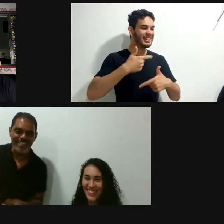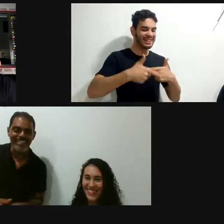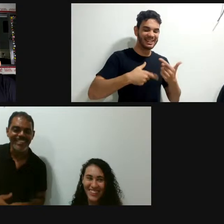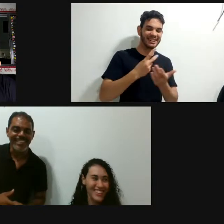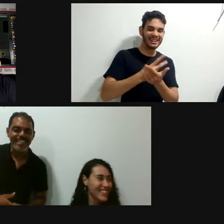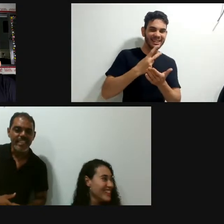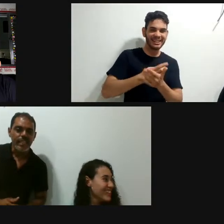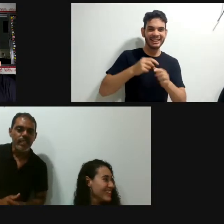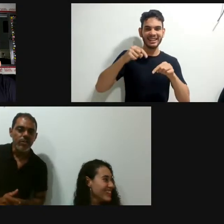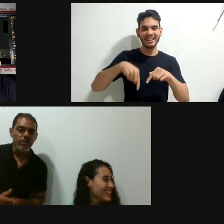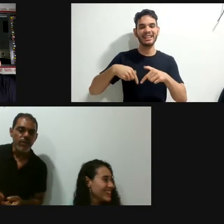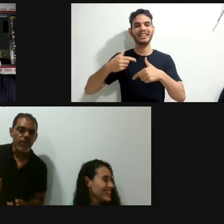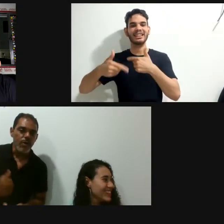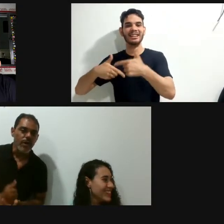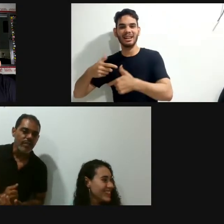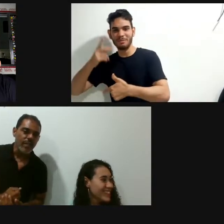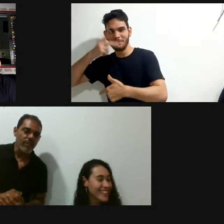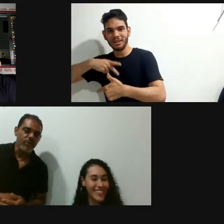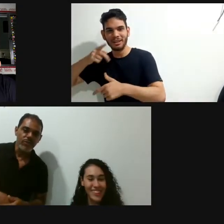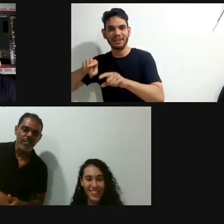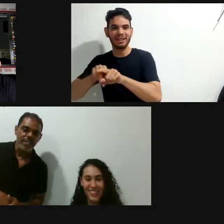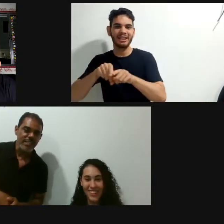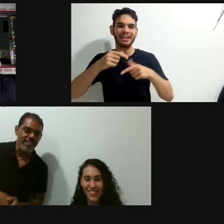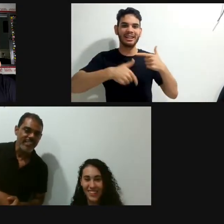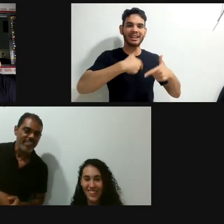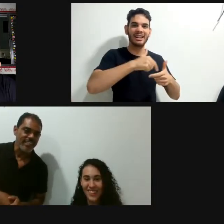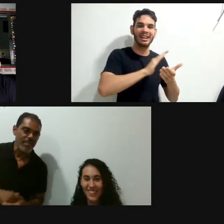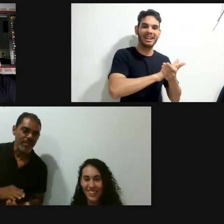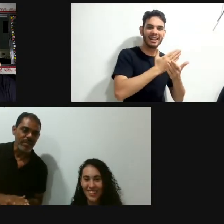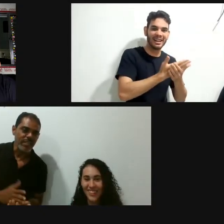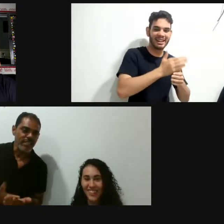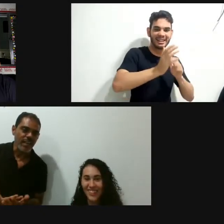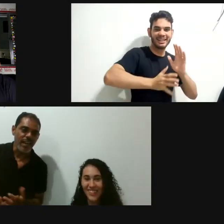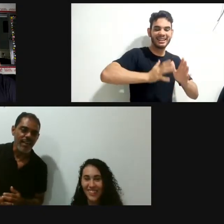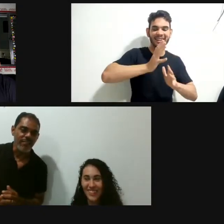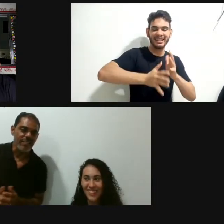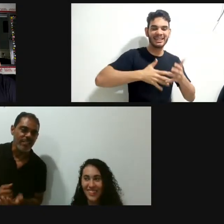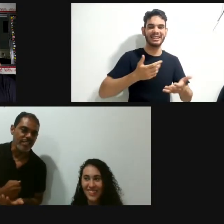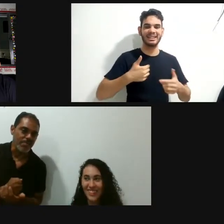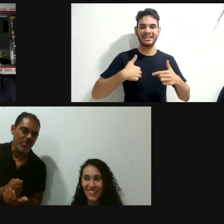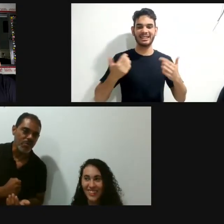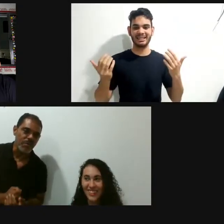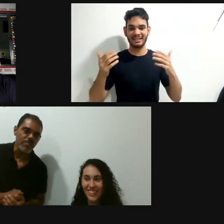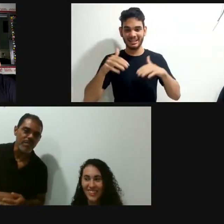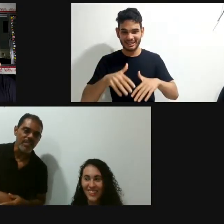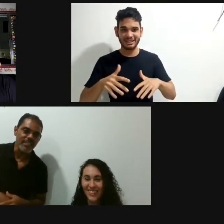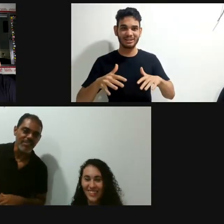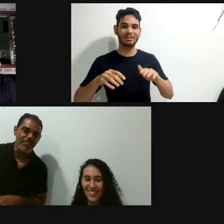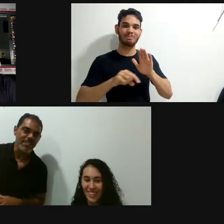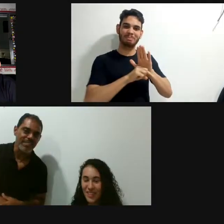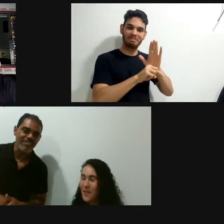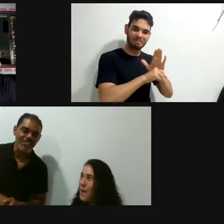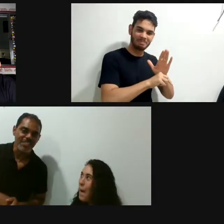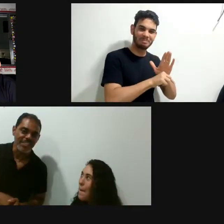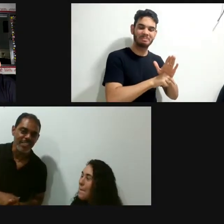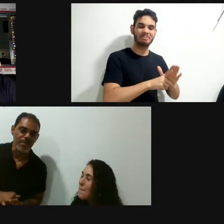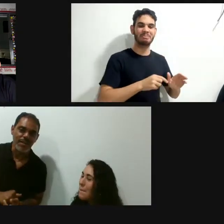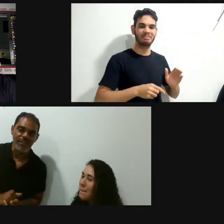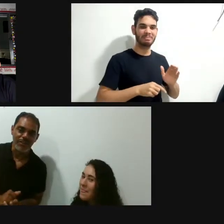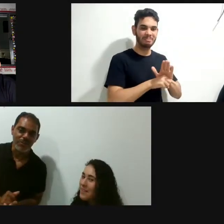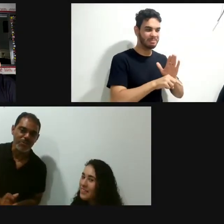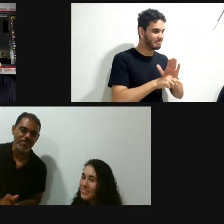sempre. E hoje foi uma honra estar aqui com vocês, interpretando essa live, dando esse apoio para a Bia, que está começando, com